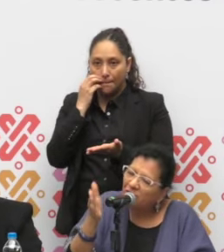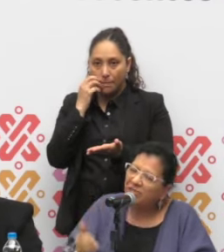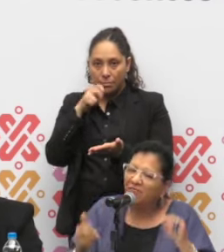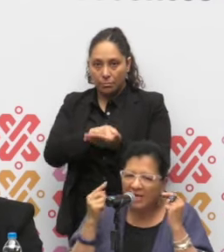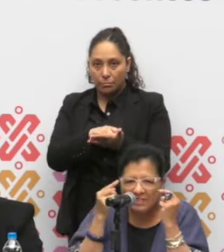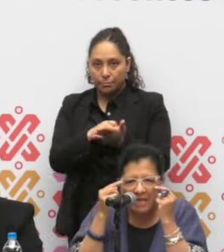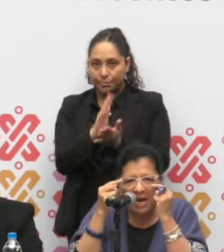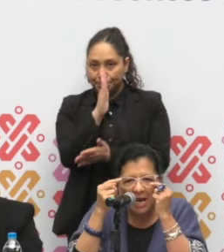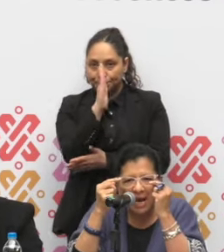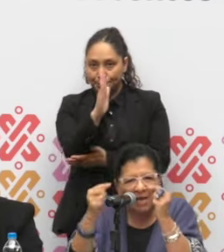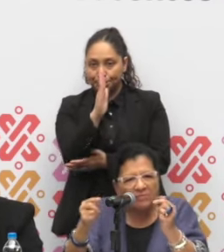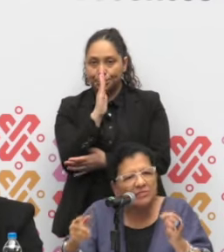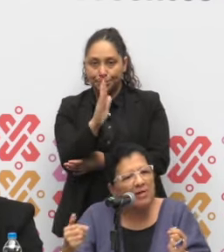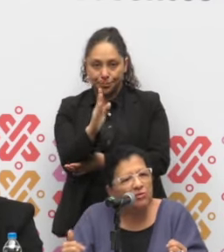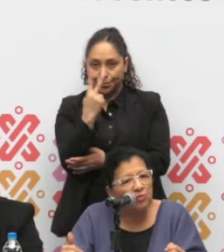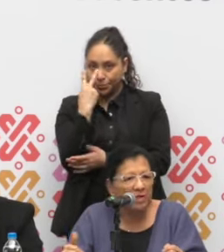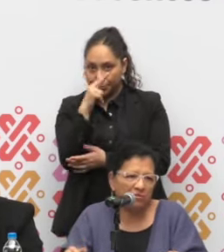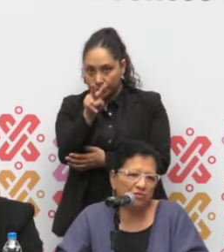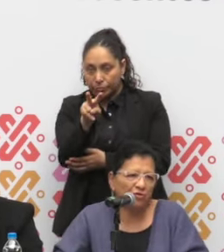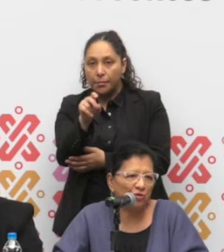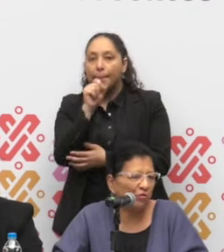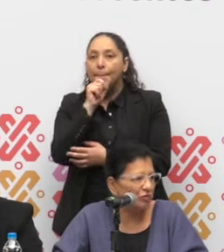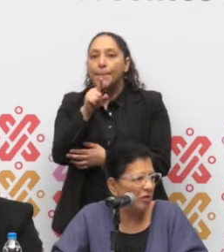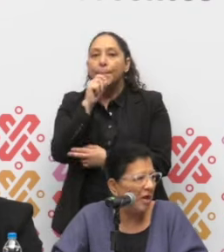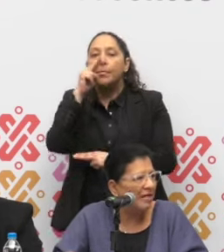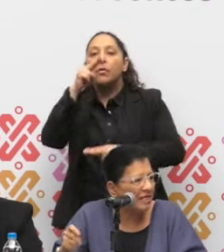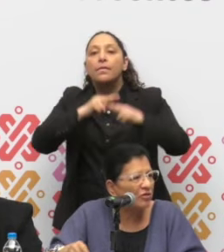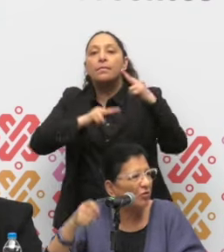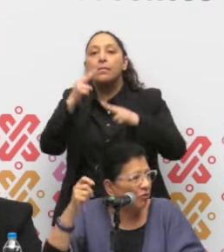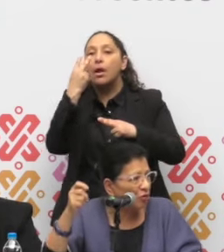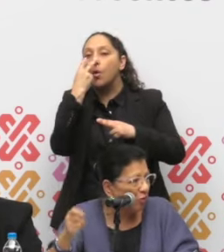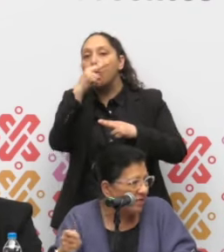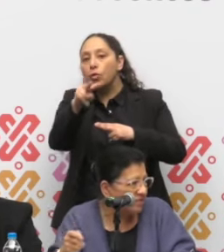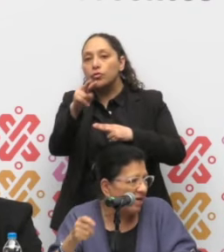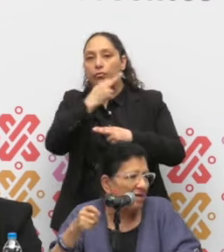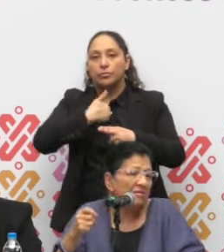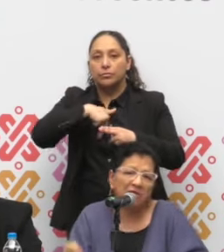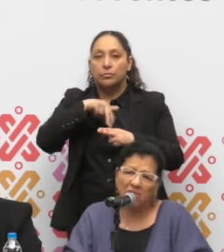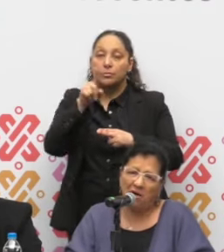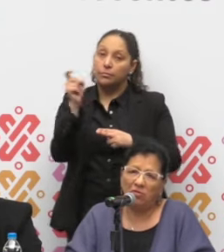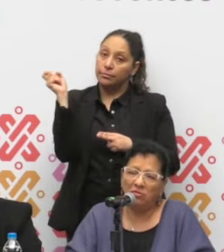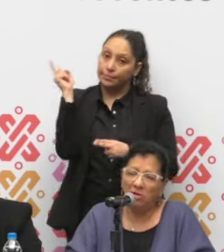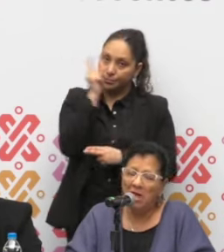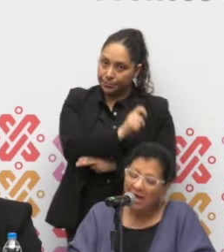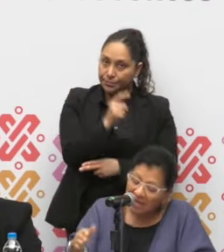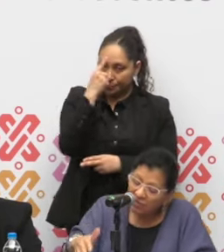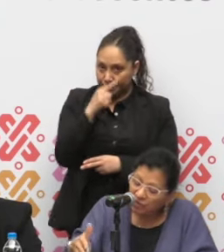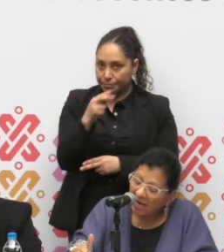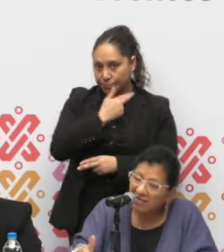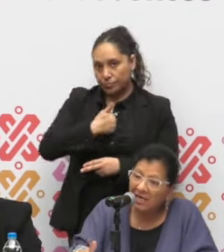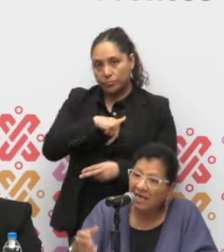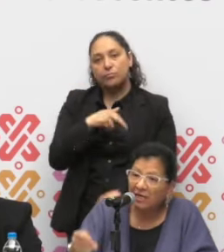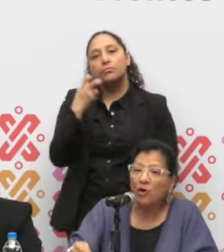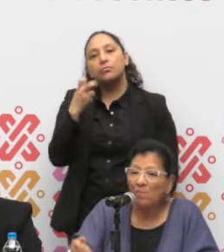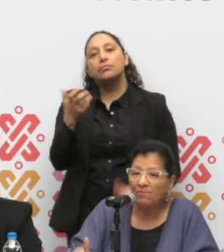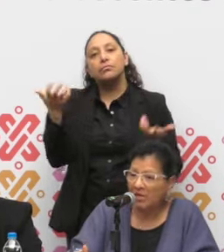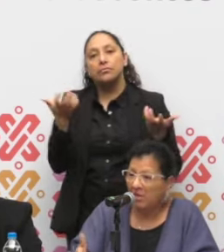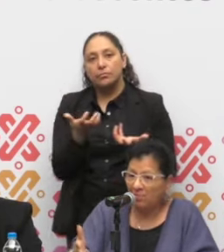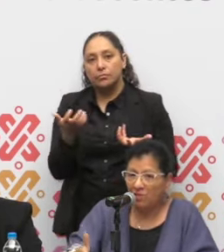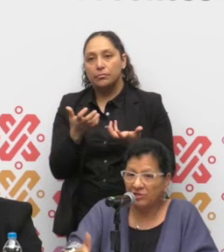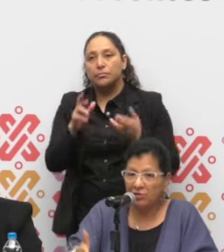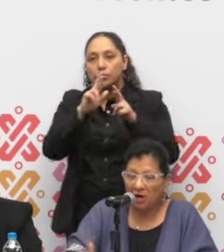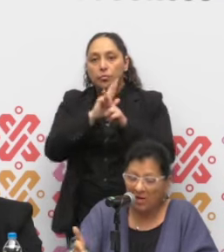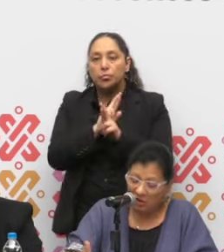y los vemos de frente a la misma altura de nuestros ojos. Y eso nos cuesta trabajo. Y eso se hace y